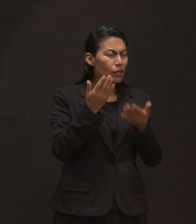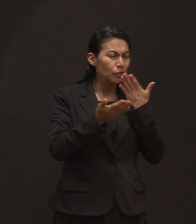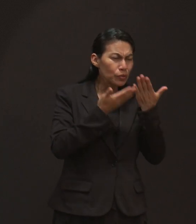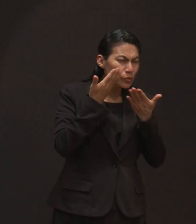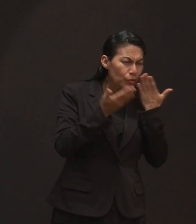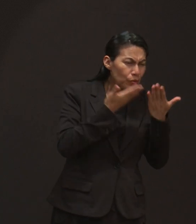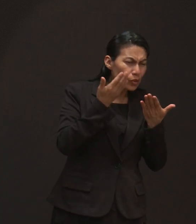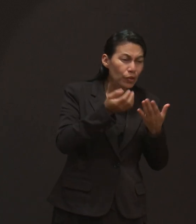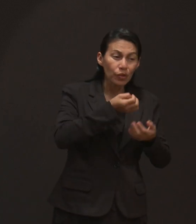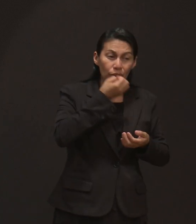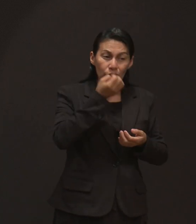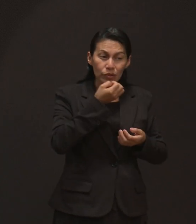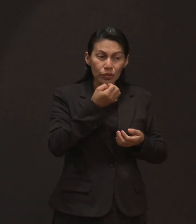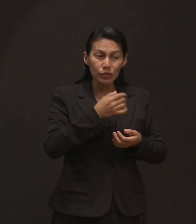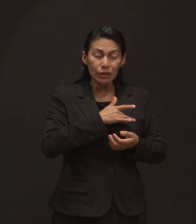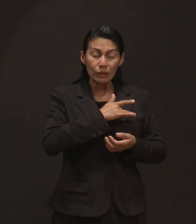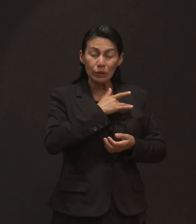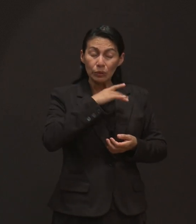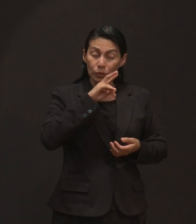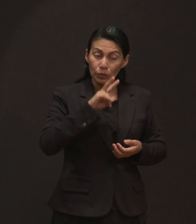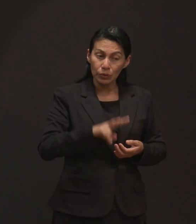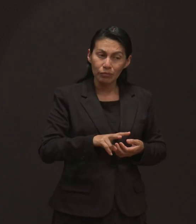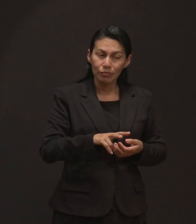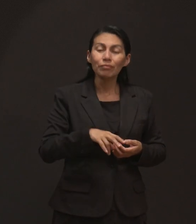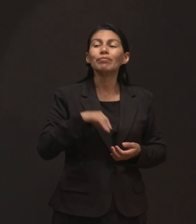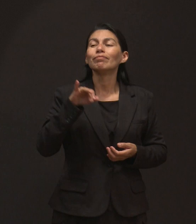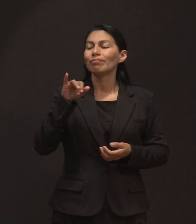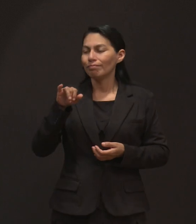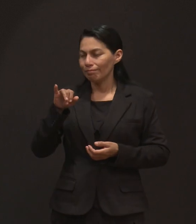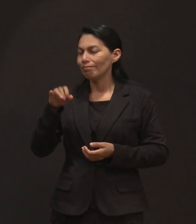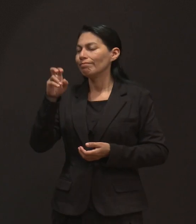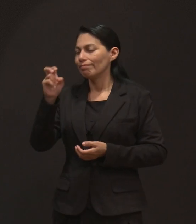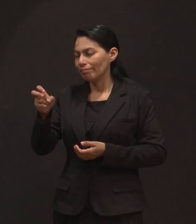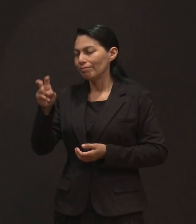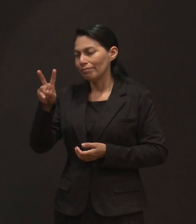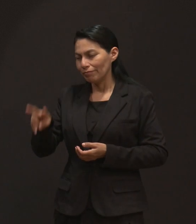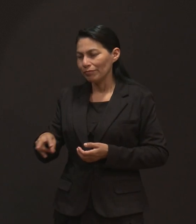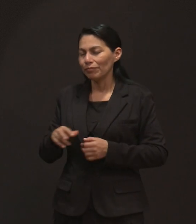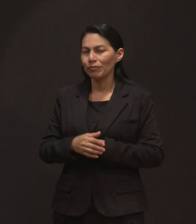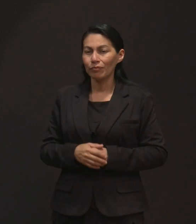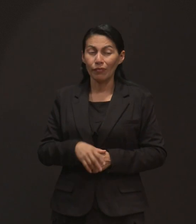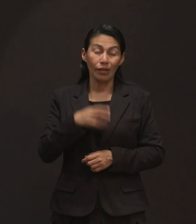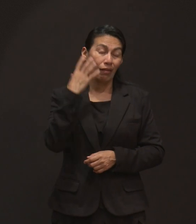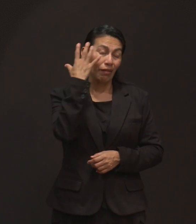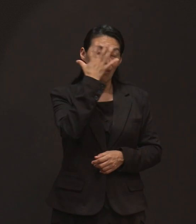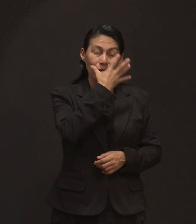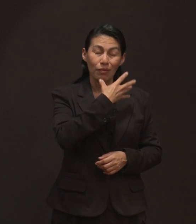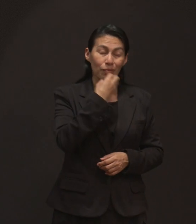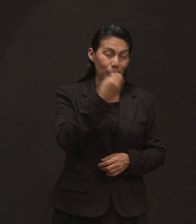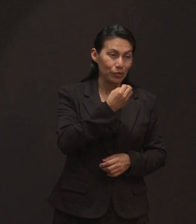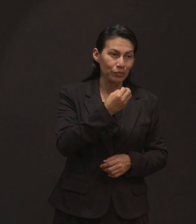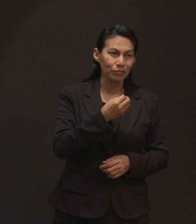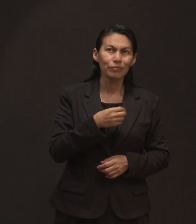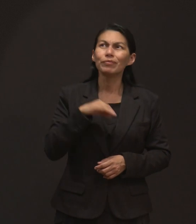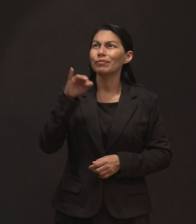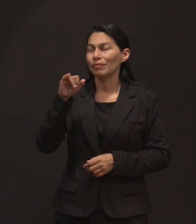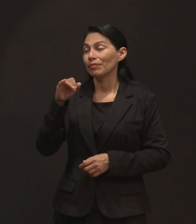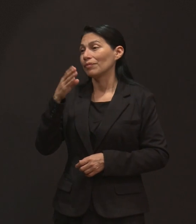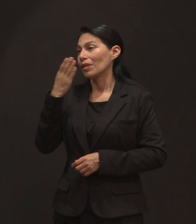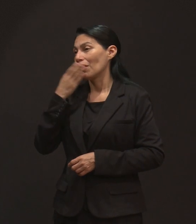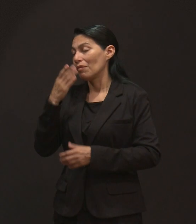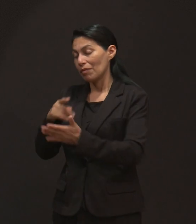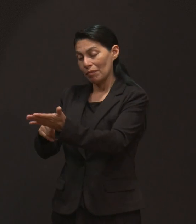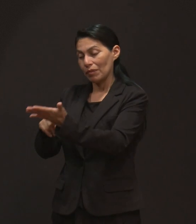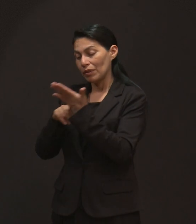de la palabra de Dios y de la oración fervorosa. Sí, así es. Maravilloso. Sí, en su